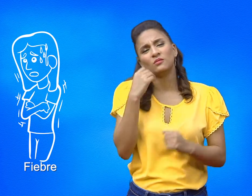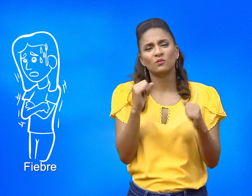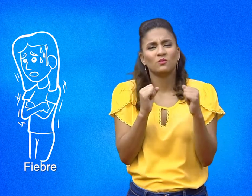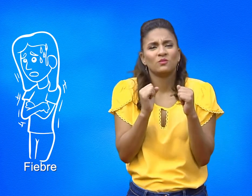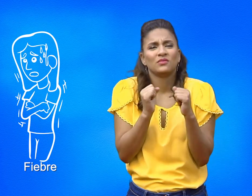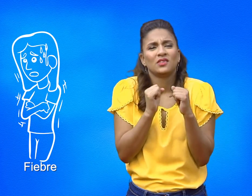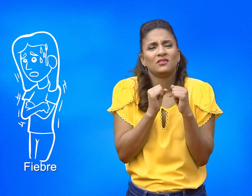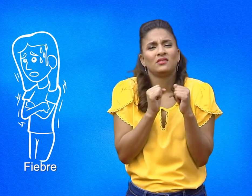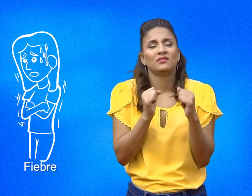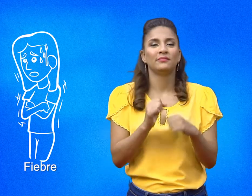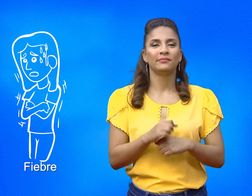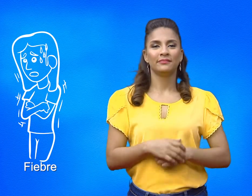fiebre